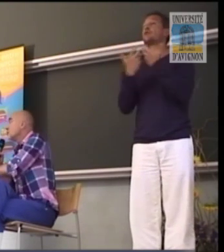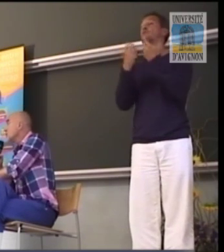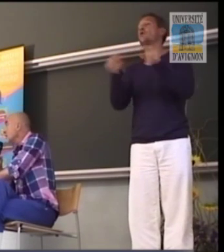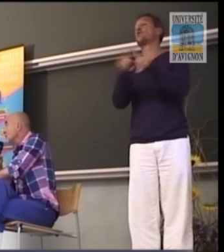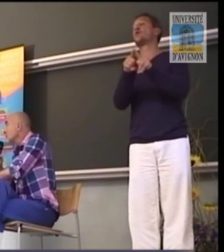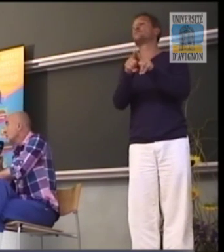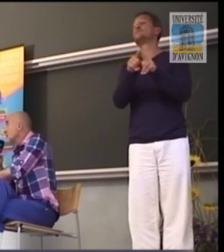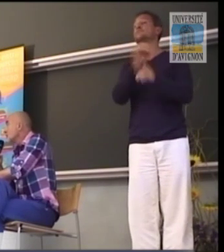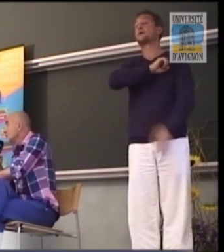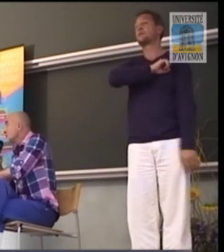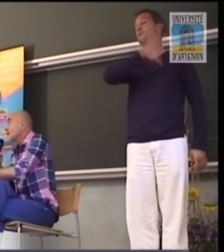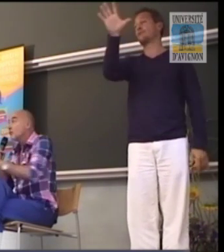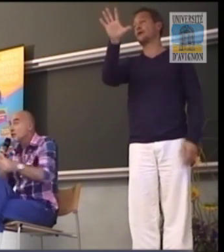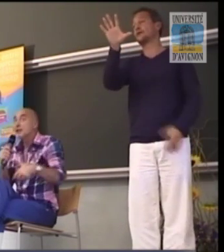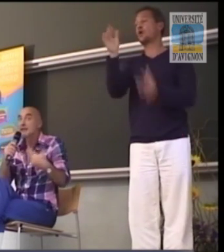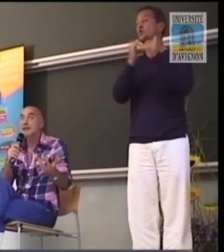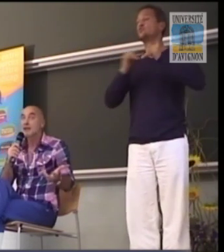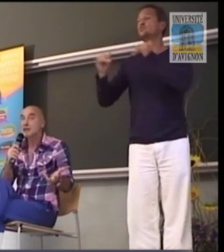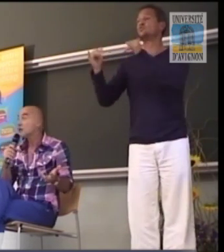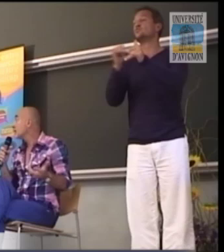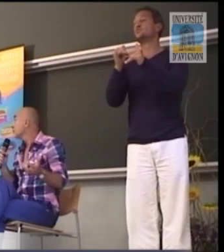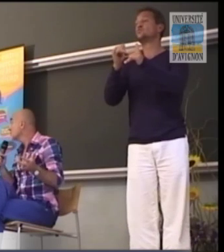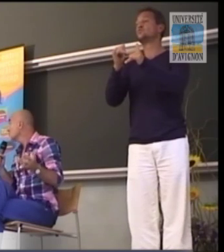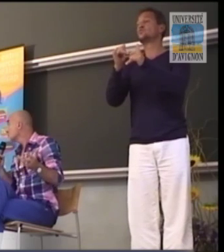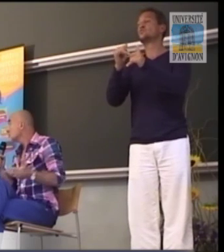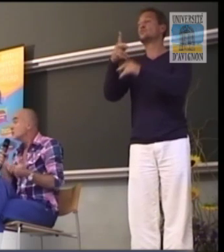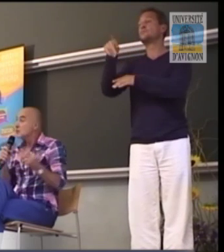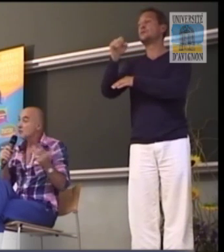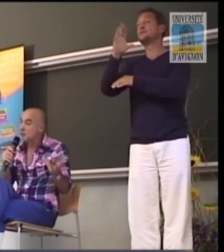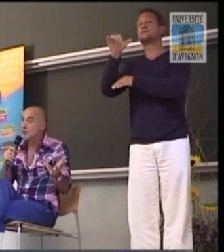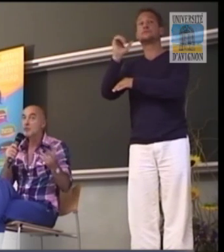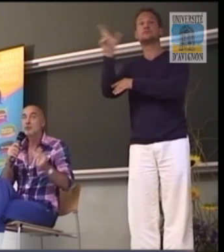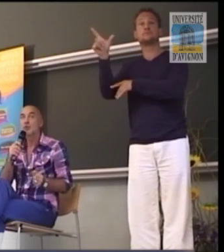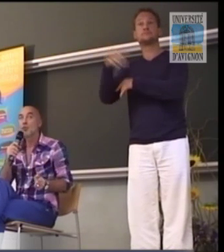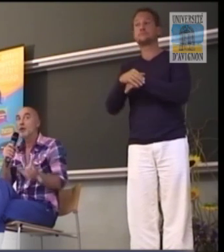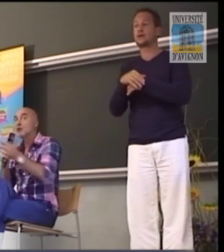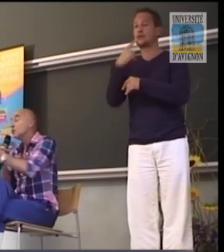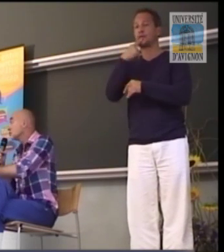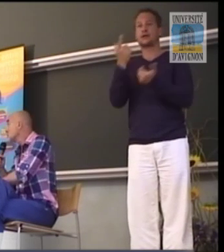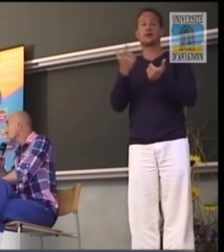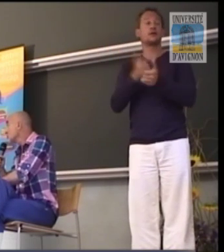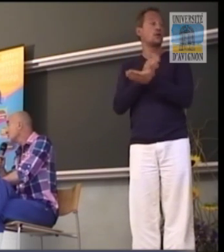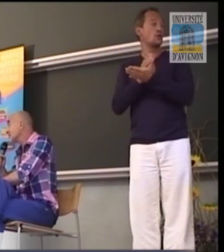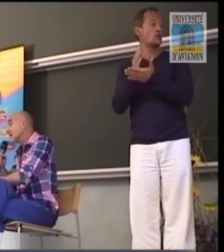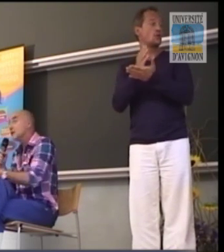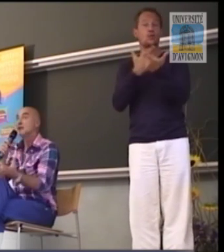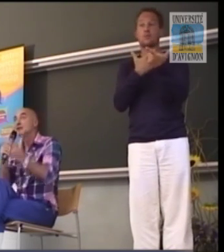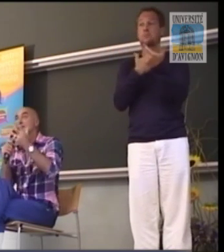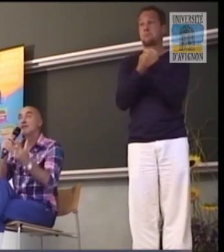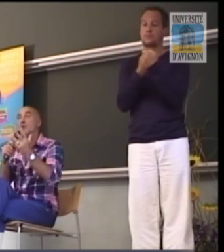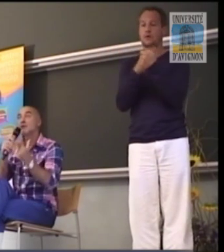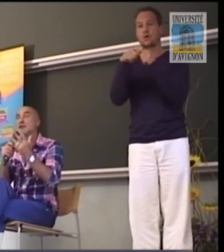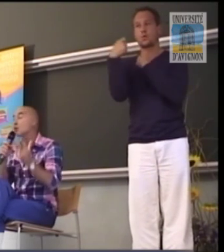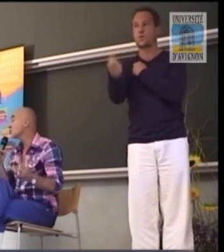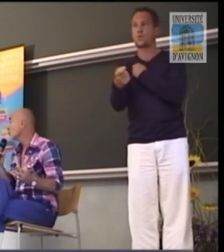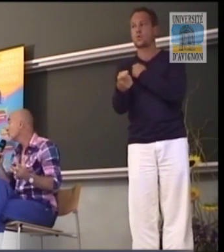Pascal Duquesne. » Ça va demander un certain temps d'adaptation. L'une sourde-muette, l'autre trisomique 21, ça